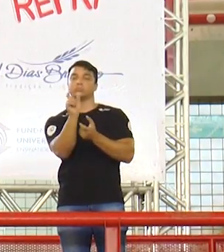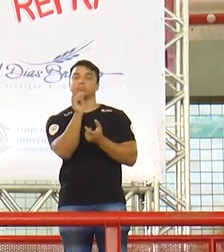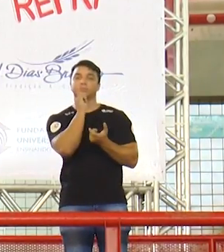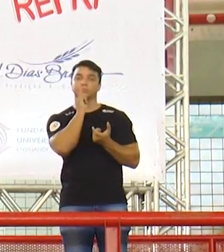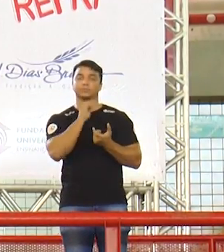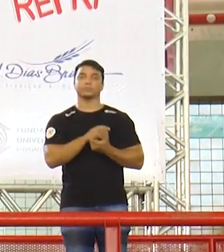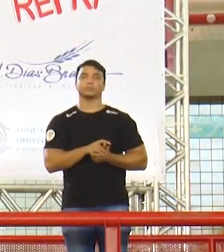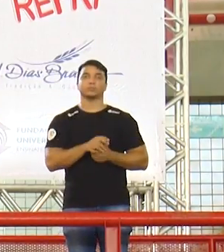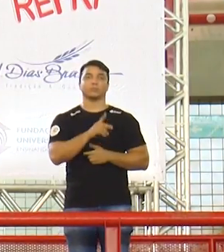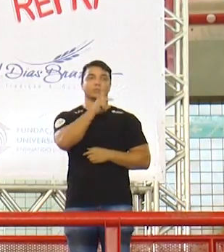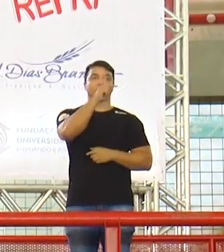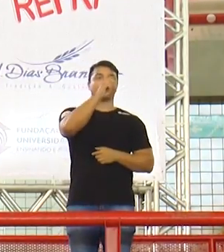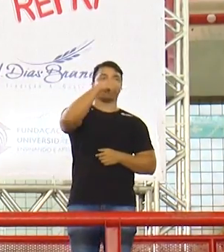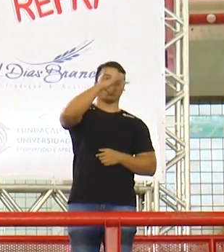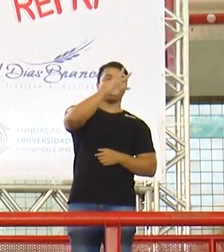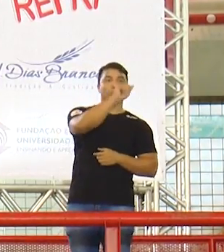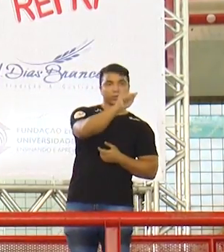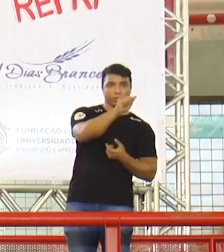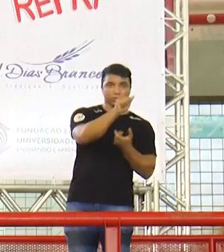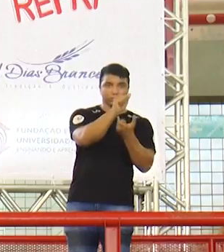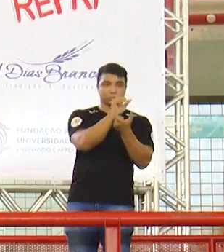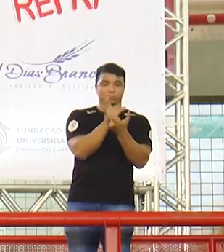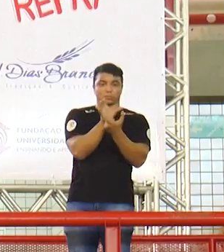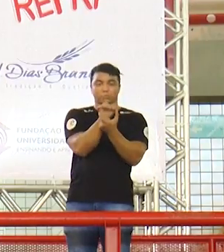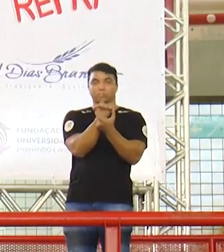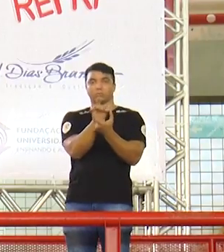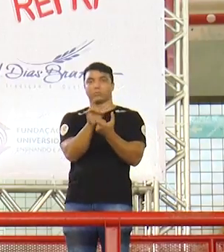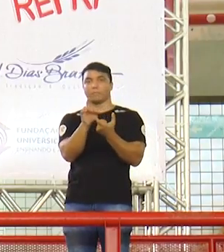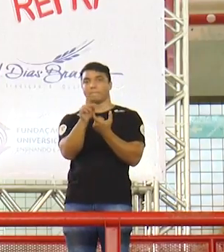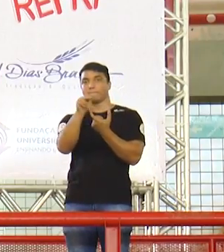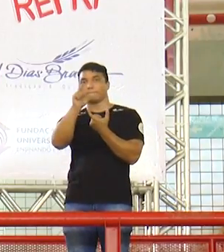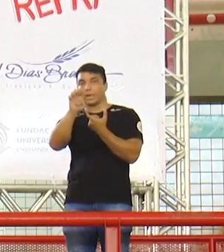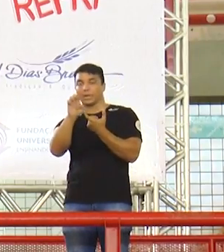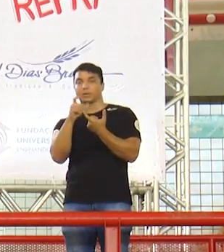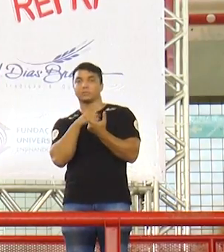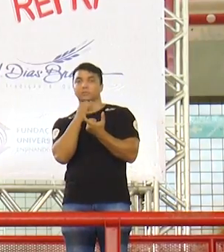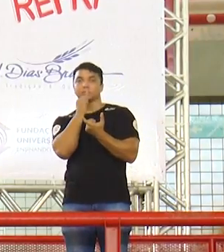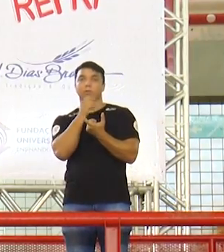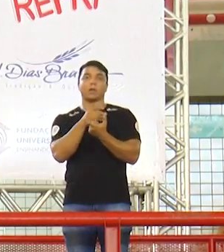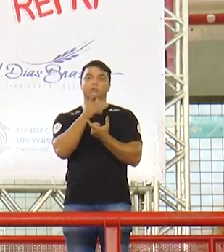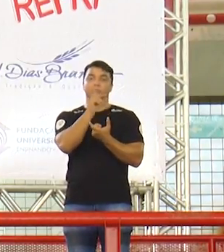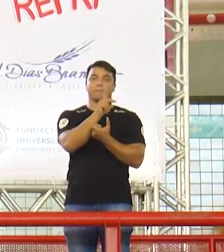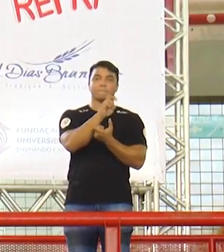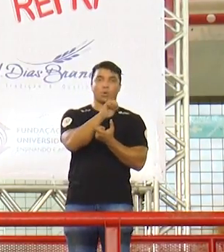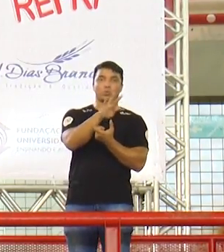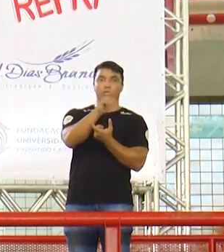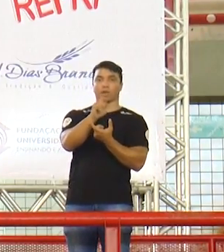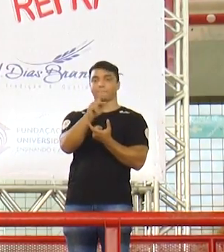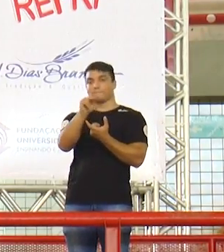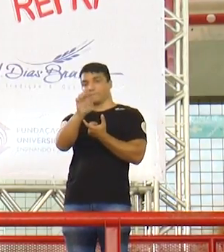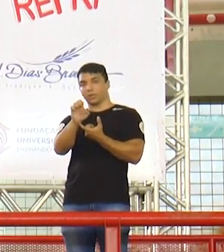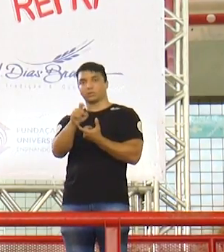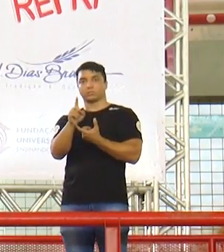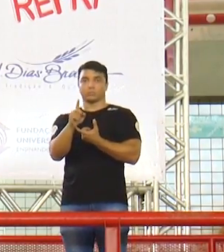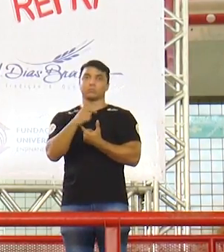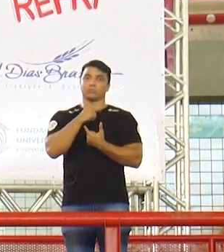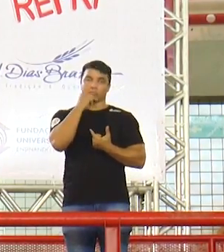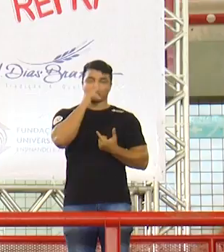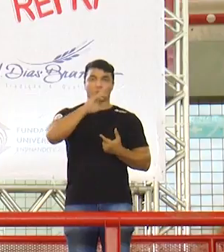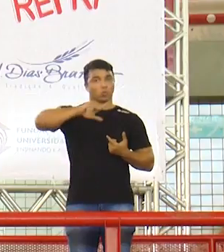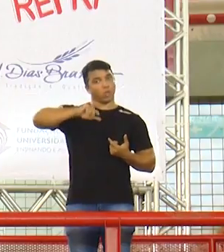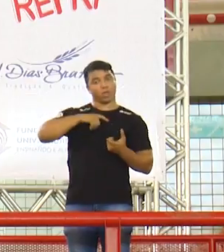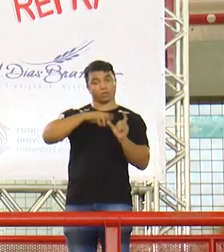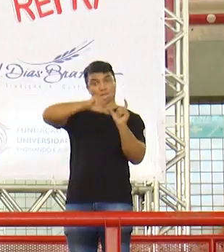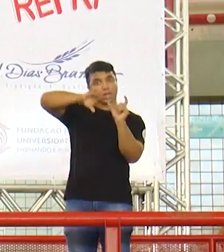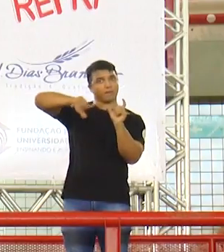Por exemplo, ponta, que se agrupa a pé, junta dá o quê? Pontapé. Então, já não é uma palavra